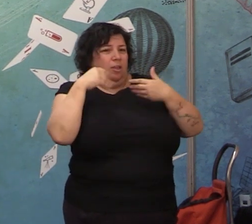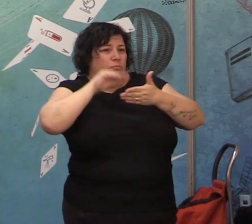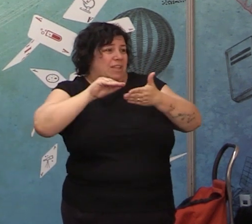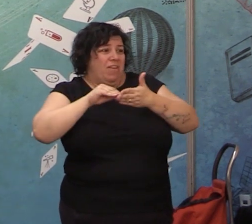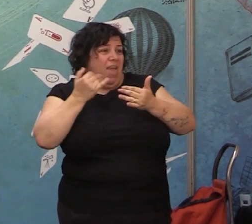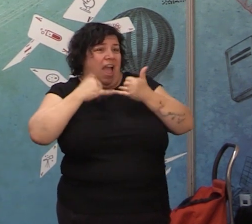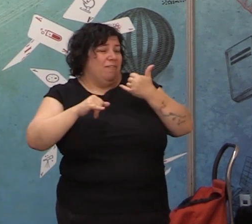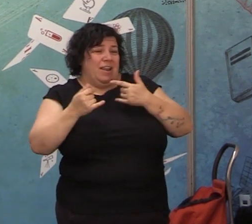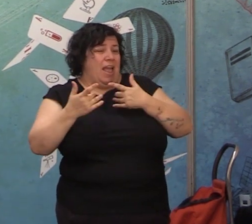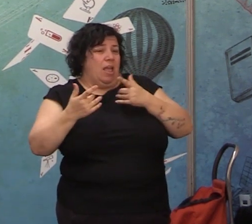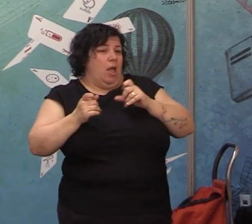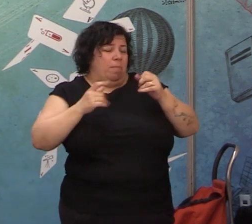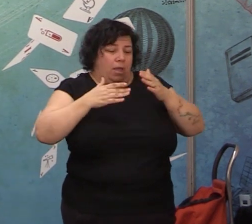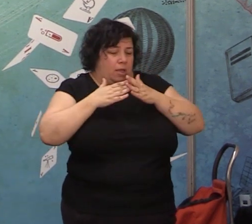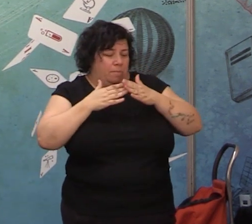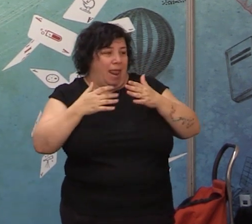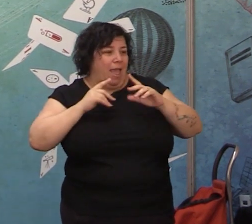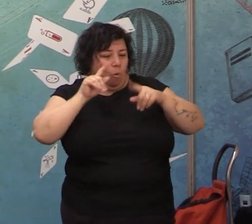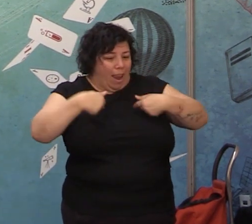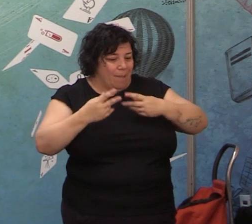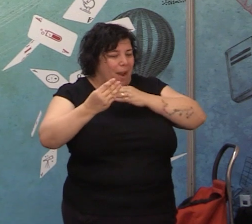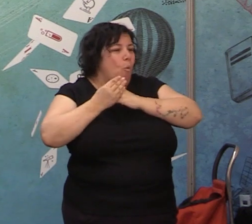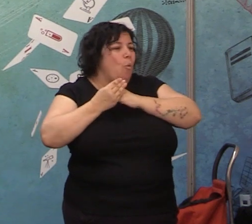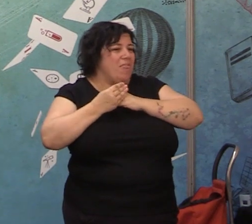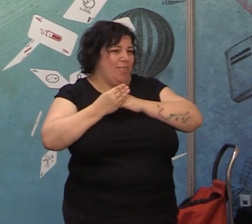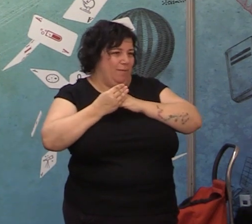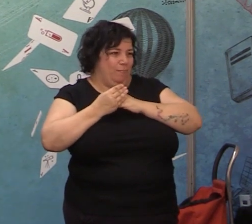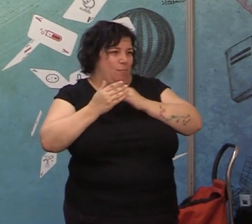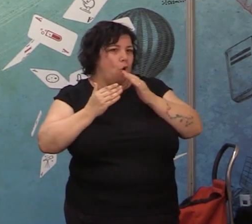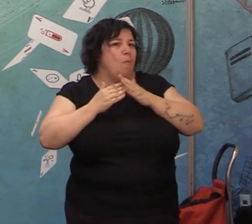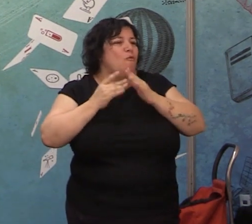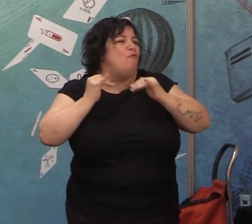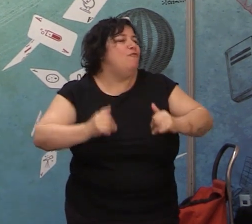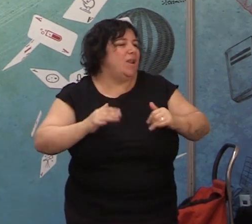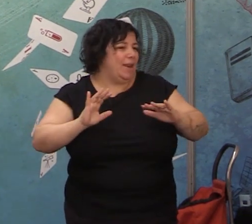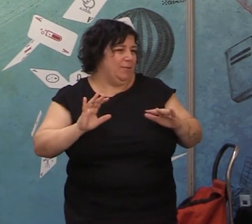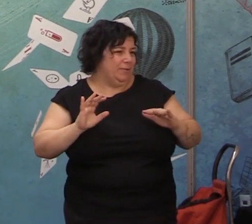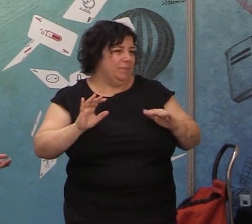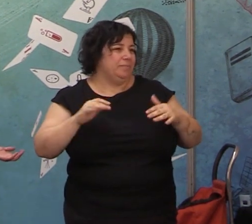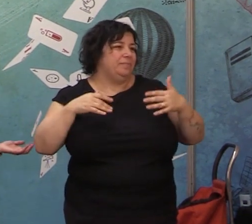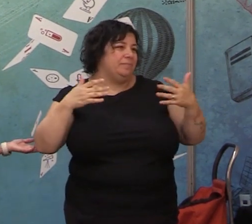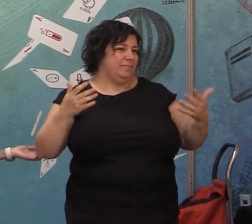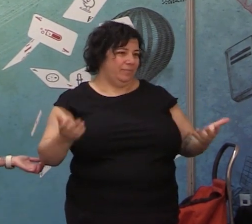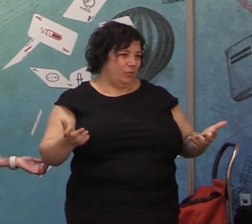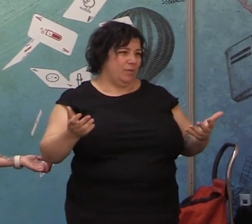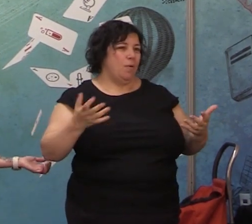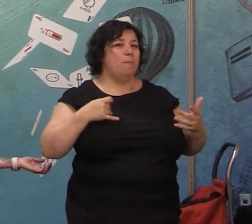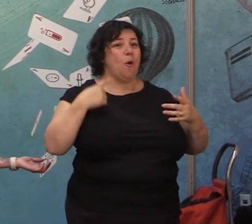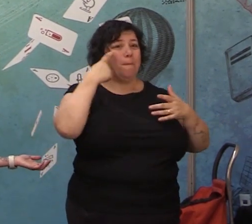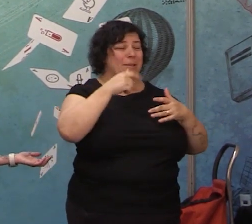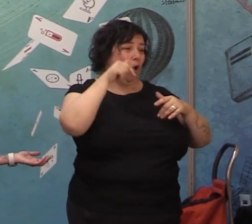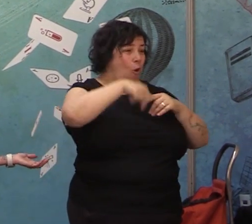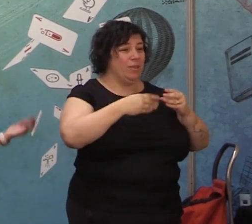la frena para autocuidarse en todos los sentidos. Entonces, todos estos son los mitos que